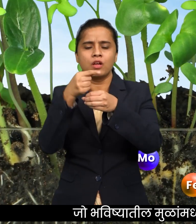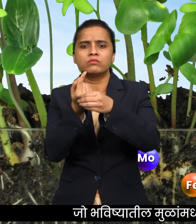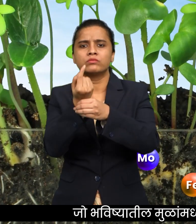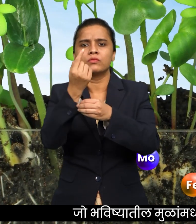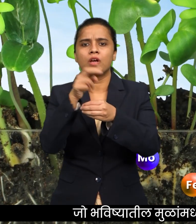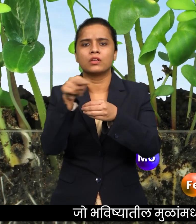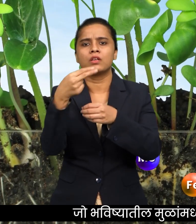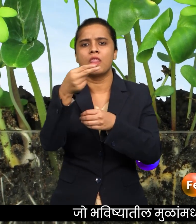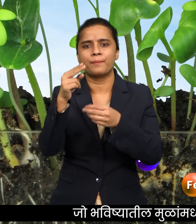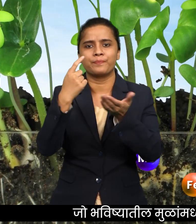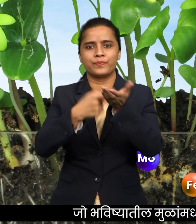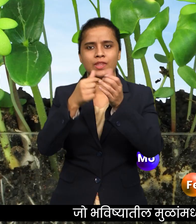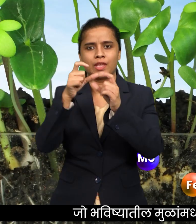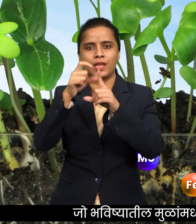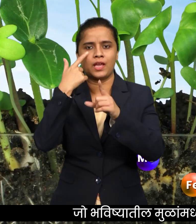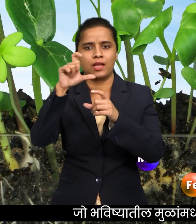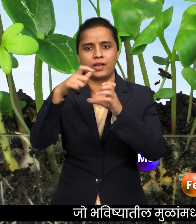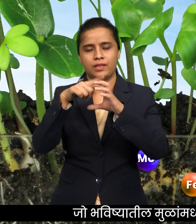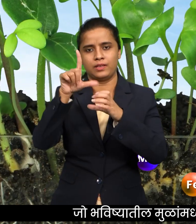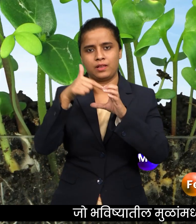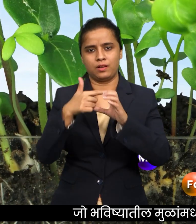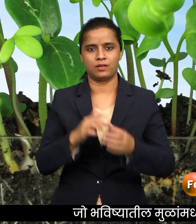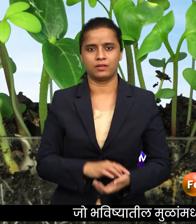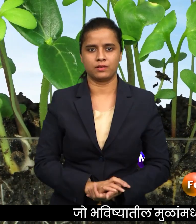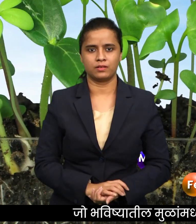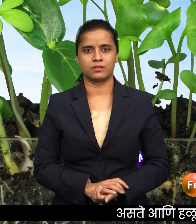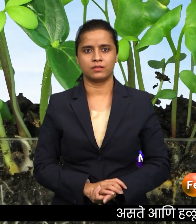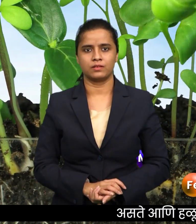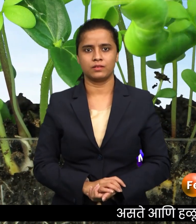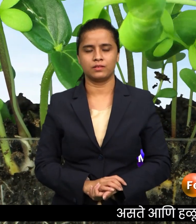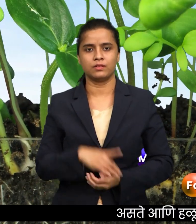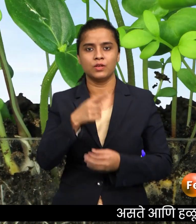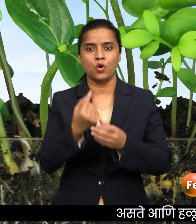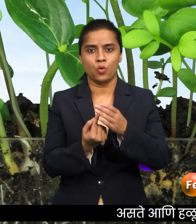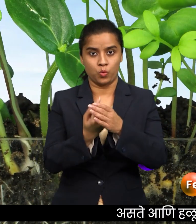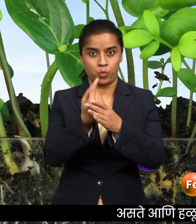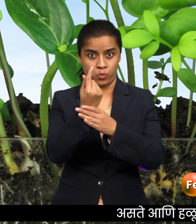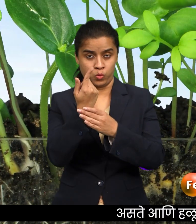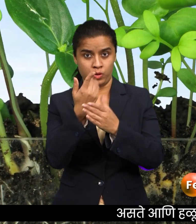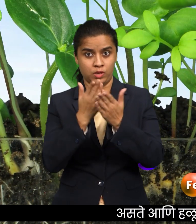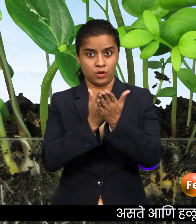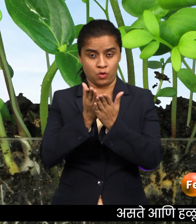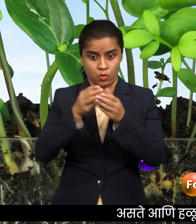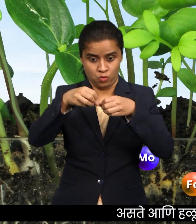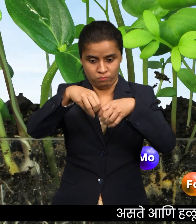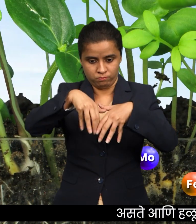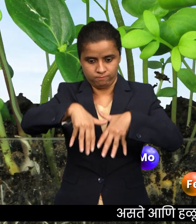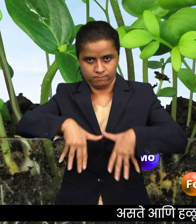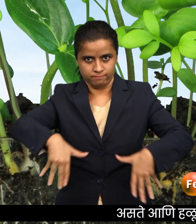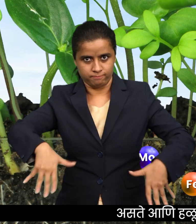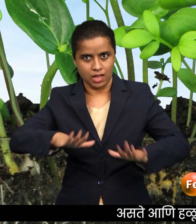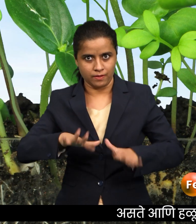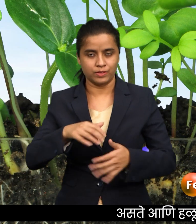मुळांमध्ये वाढतो. मूळ जमिनीजवळ जाड असते आणि हळूहळू